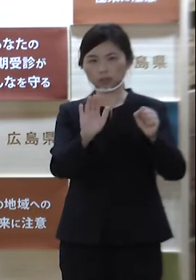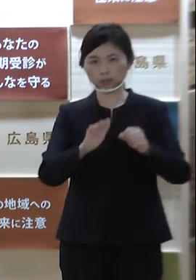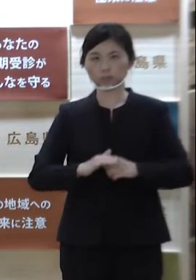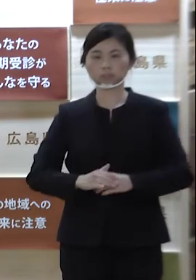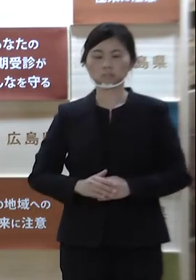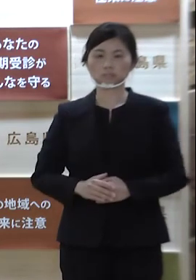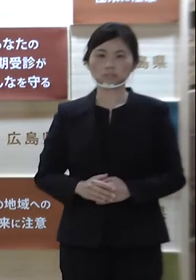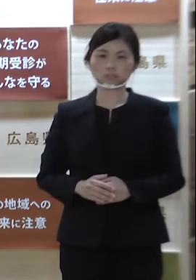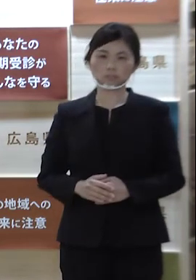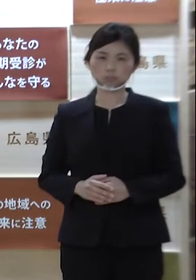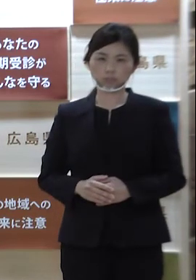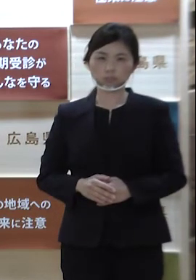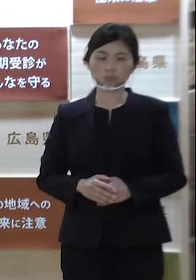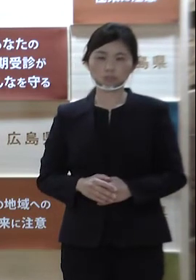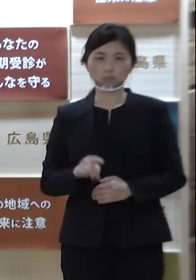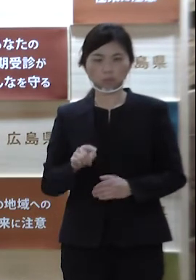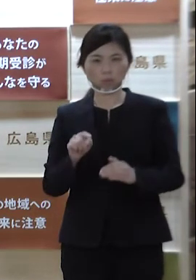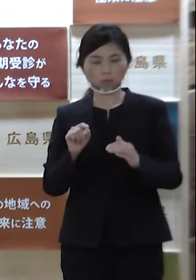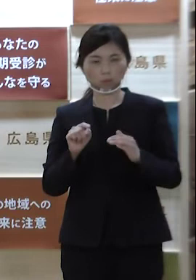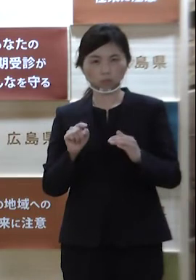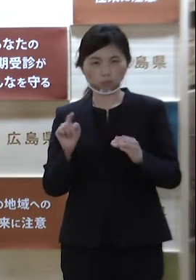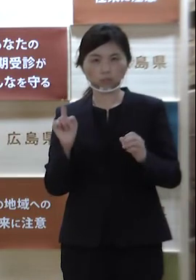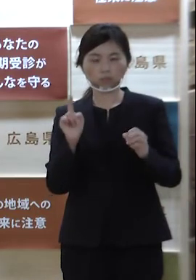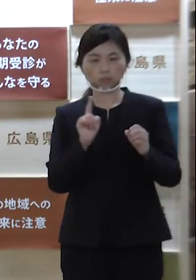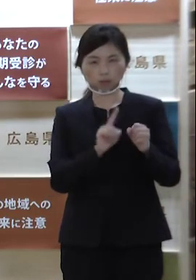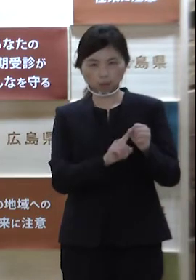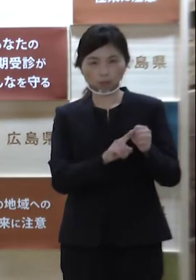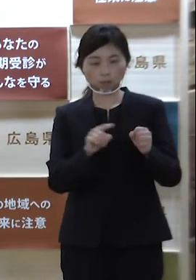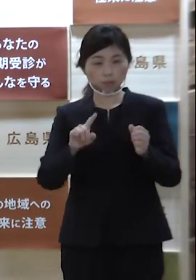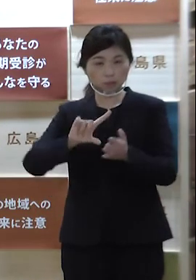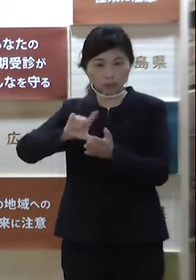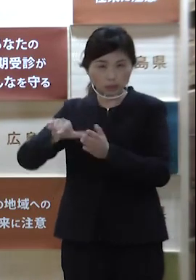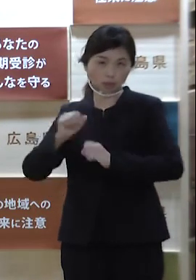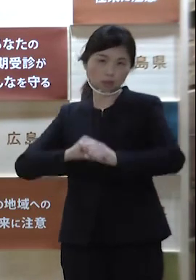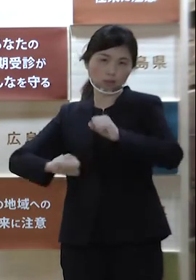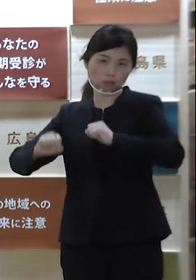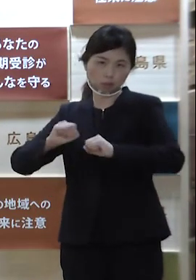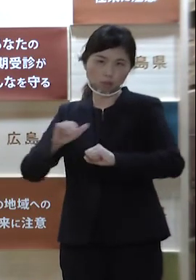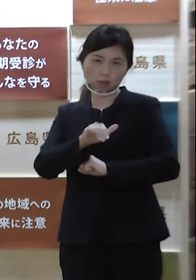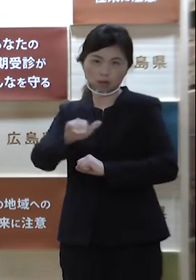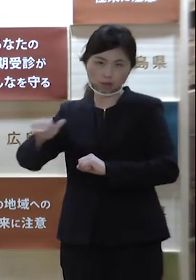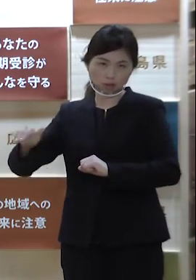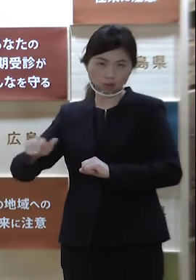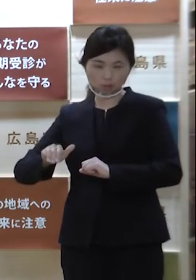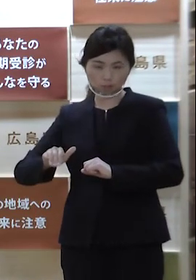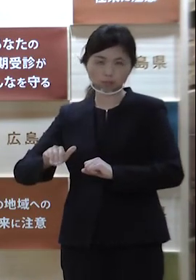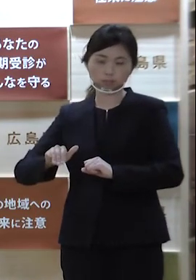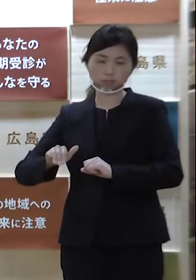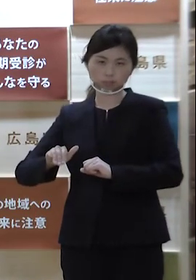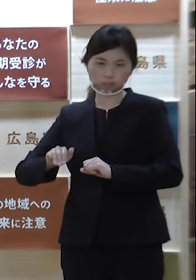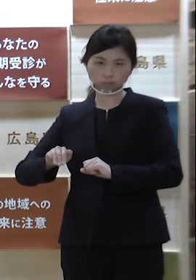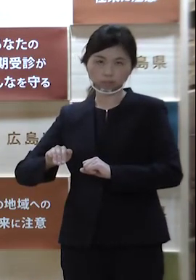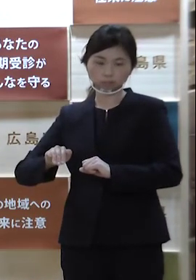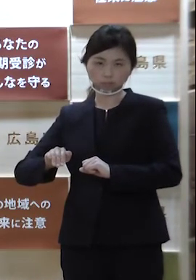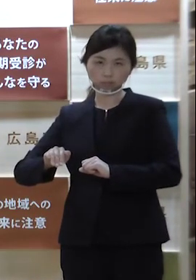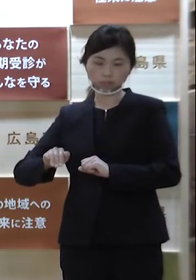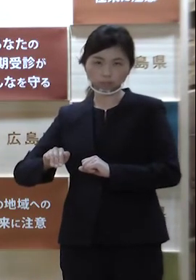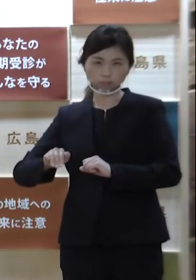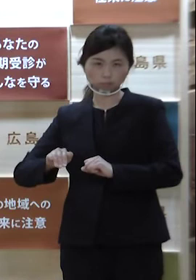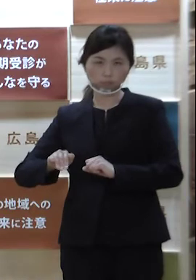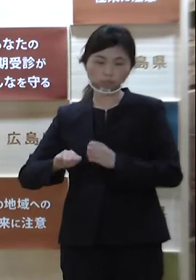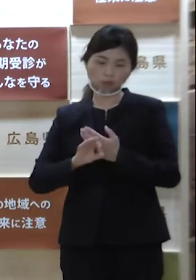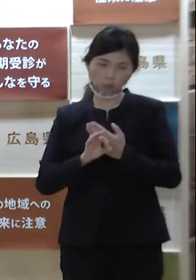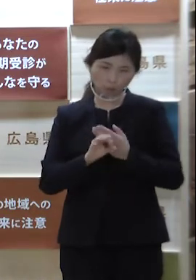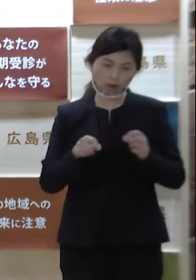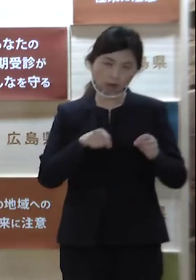ります。このため地域で活躍されている皆様に、カフェのようにリ